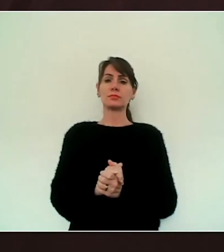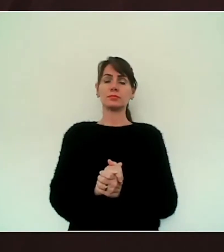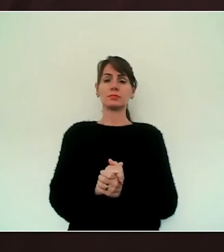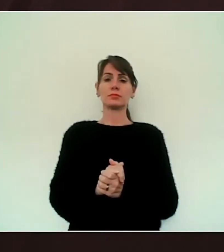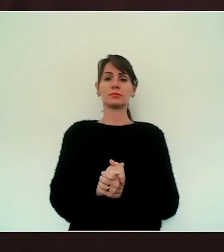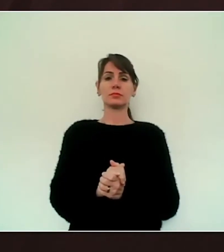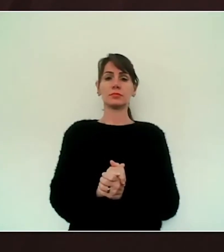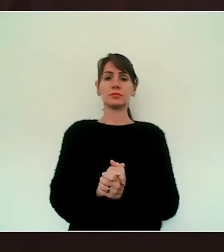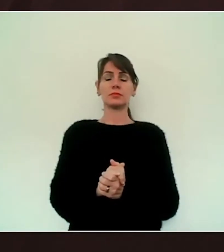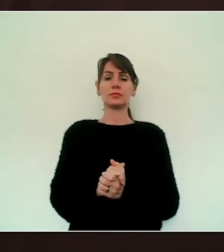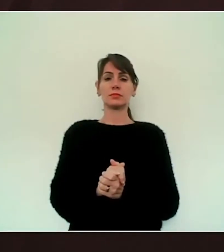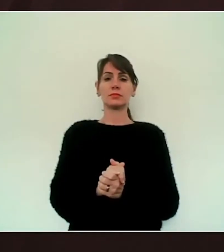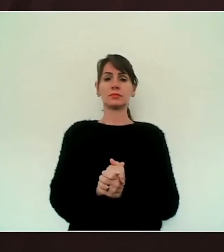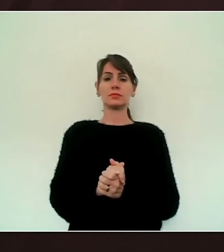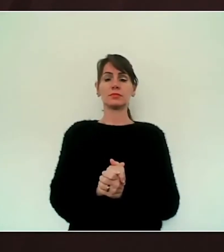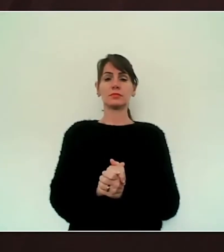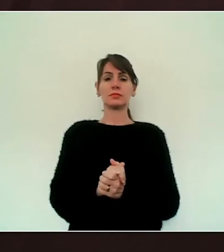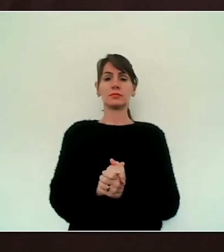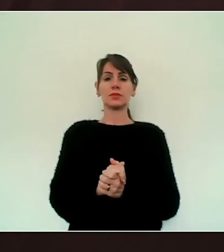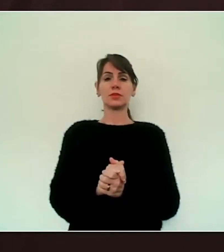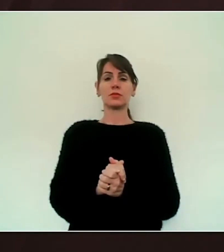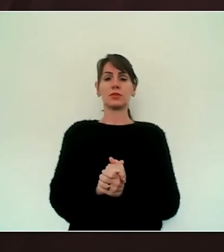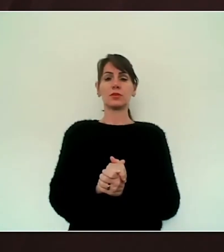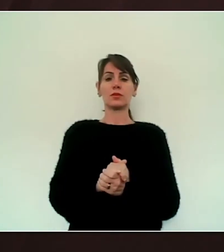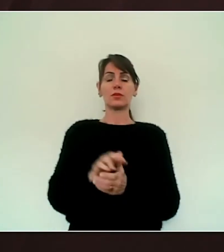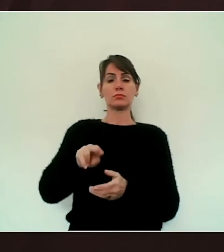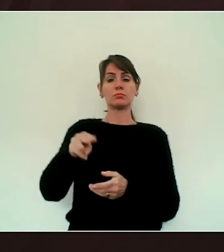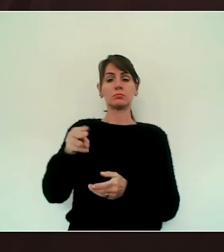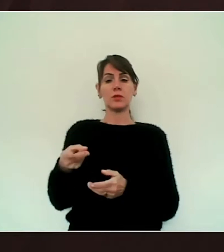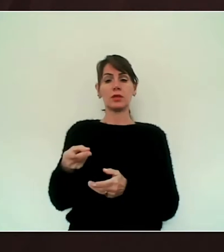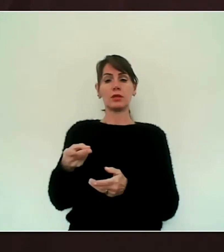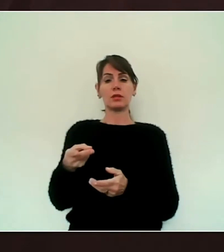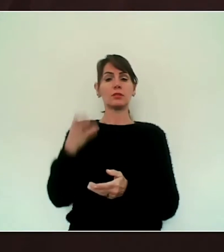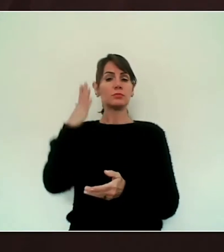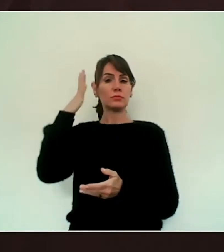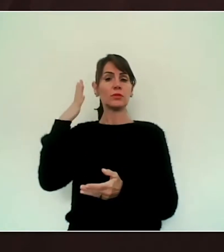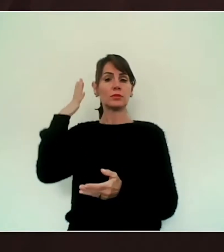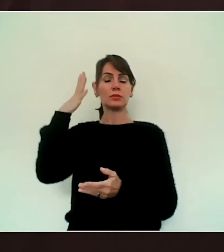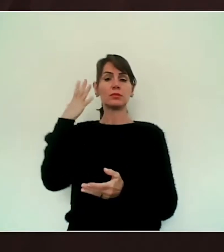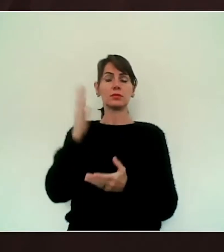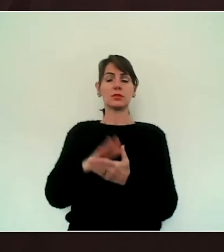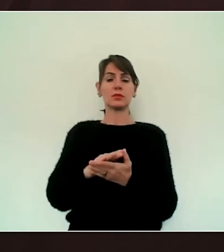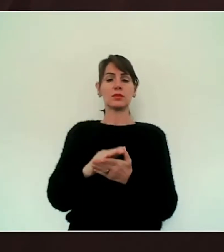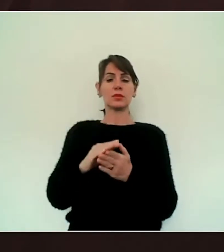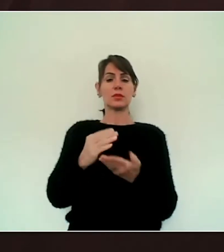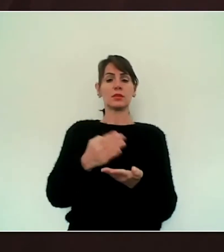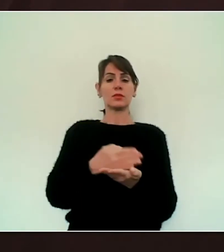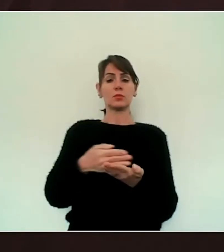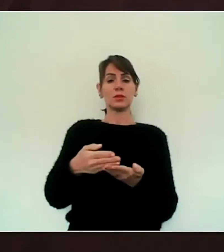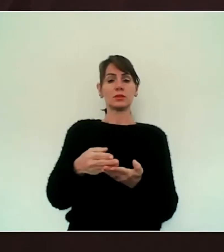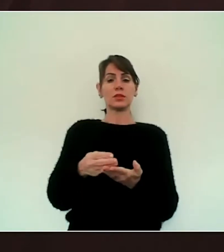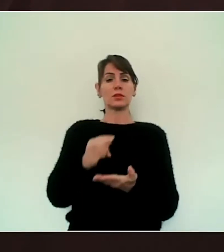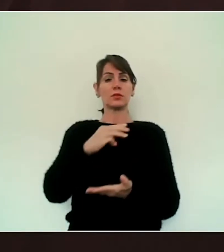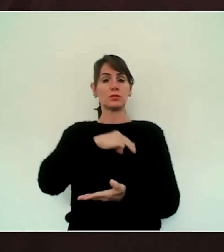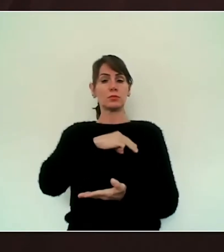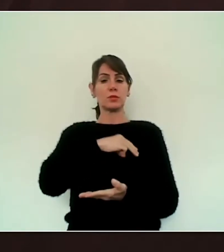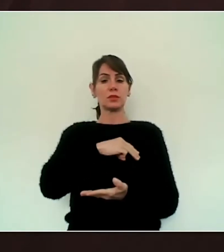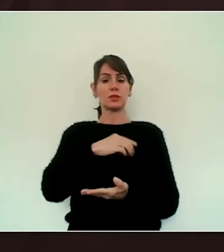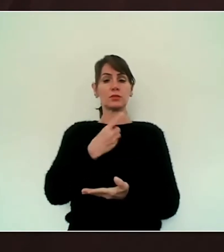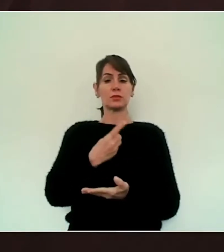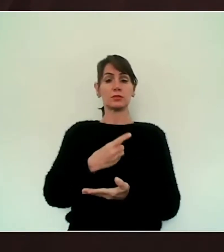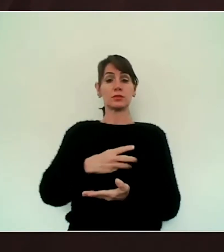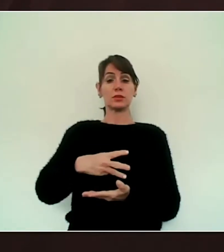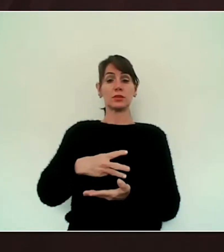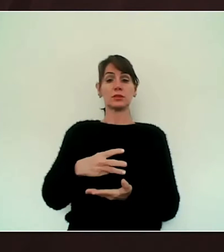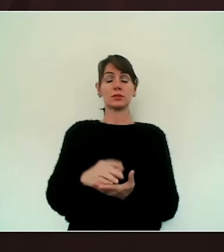Eu vou inverter um pouco a minha sinopse. Eu comecei a minha sinopse com Mateus 13. Mas eu vou explicar um